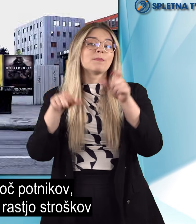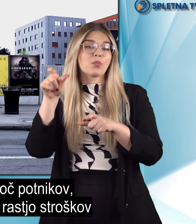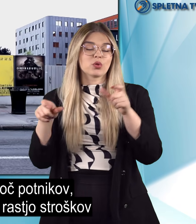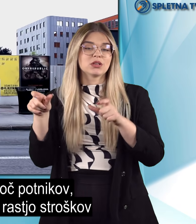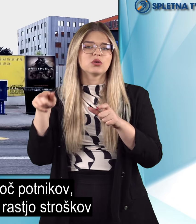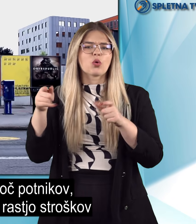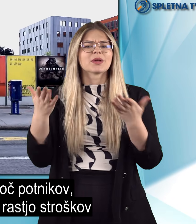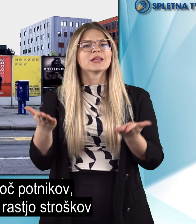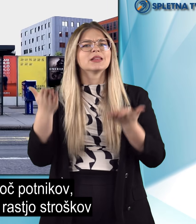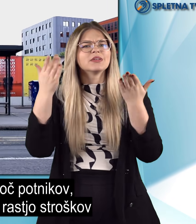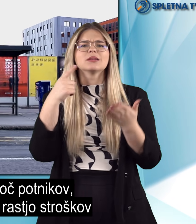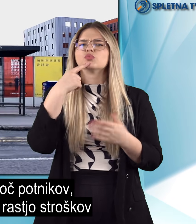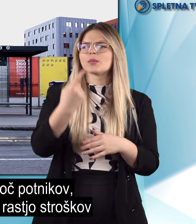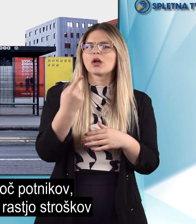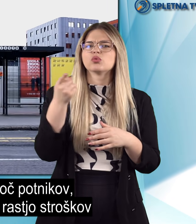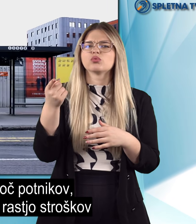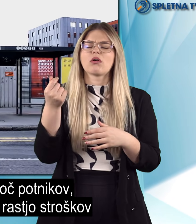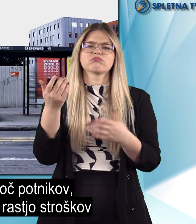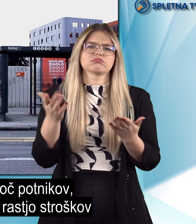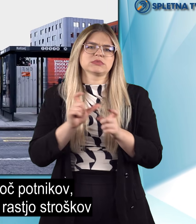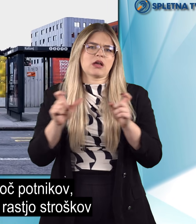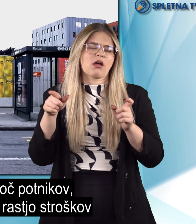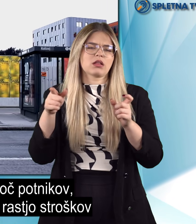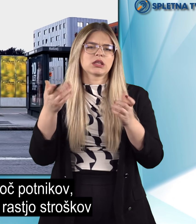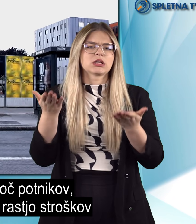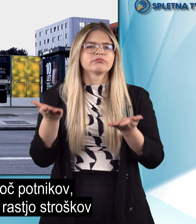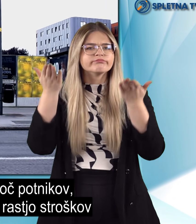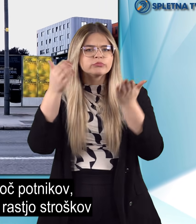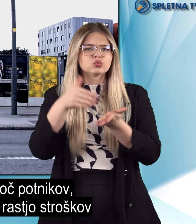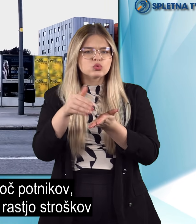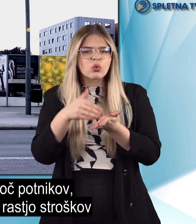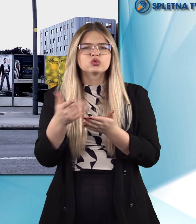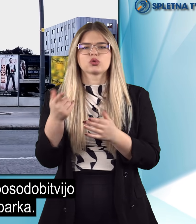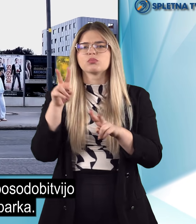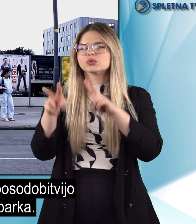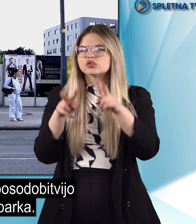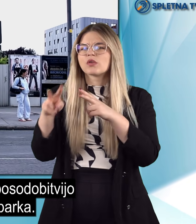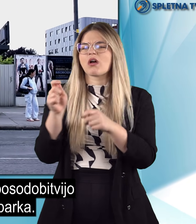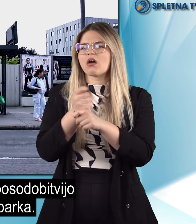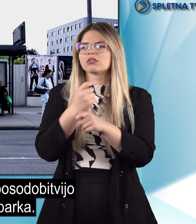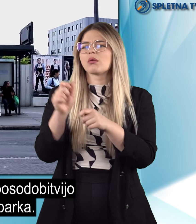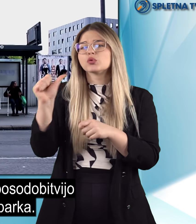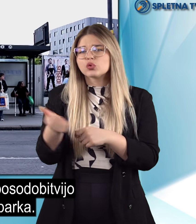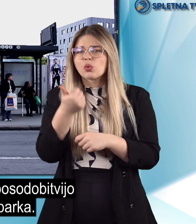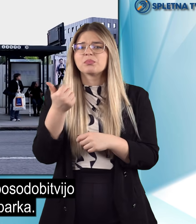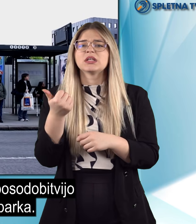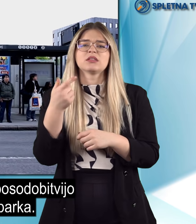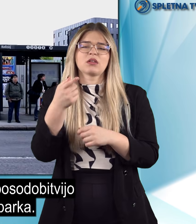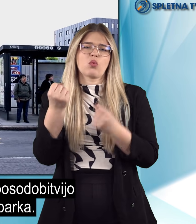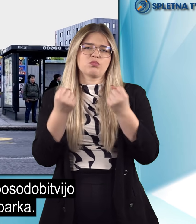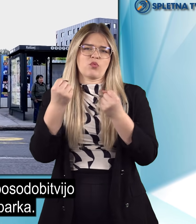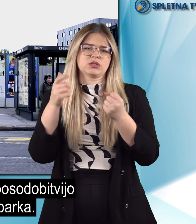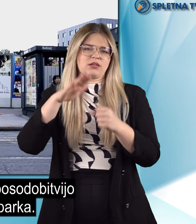200 tisoč potnikov, dvig utemeljujejo z rastjo stroškov vzdrževanja in posodobitvijo voznega